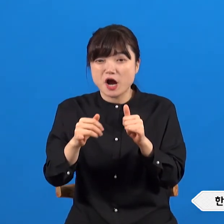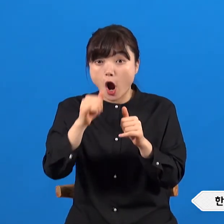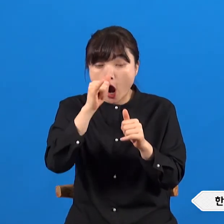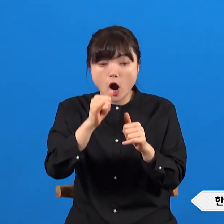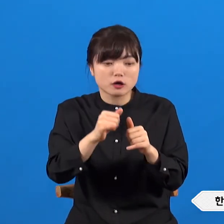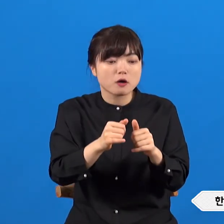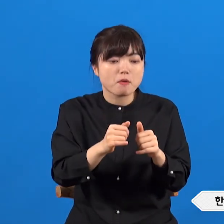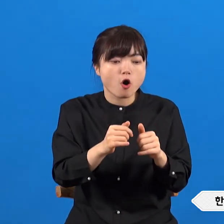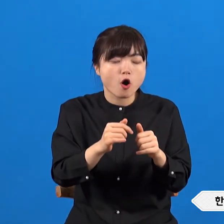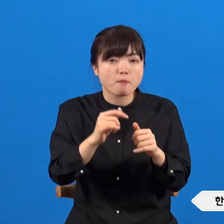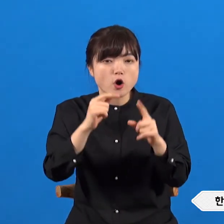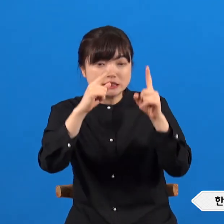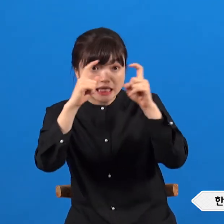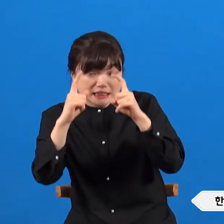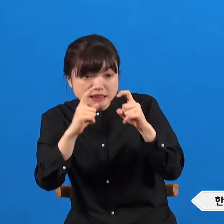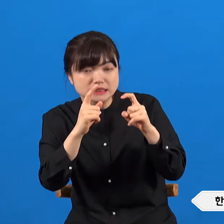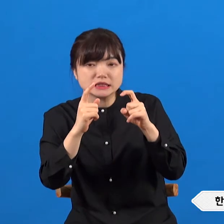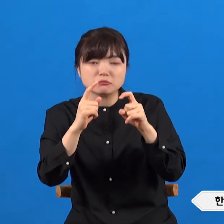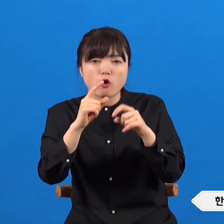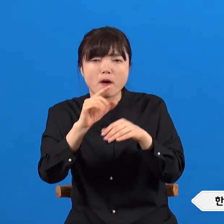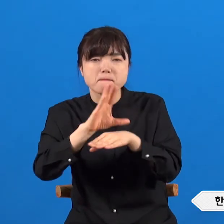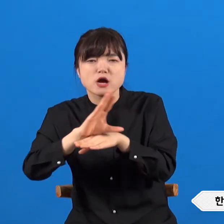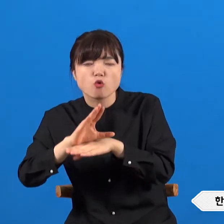내밀려고 자리쟁탈전이 치열합니다.